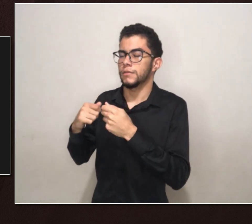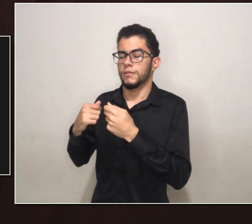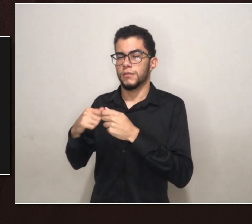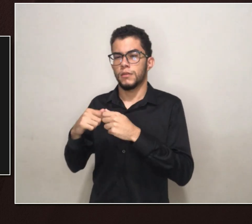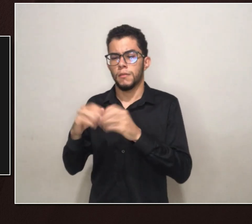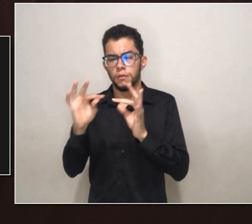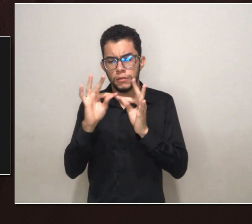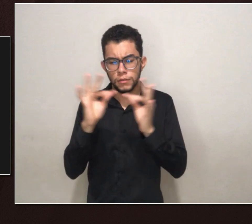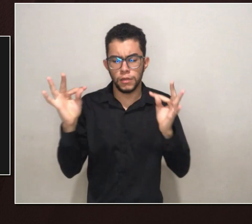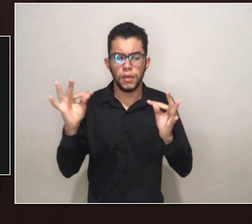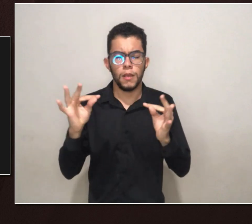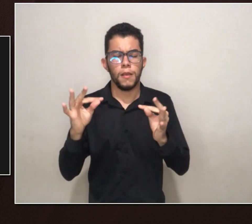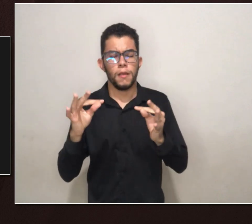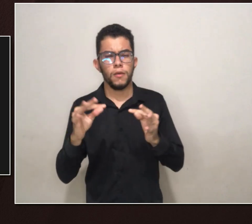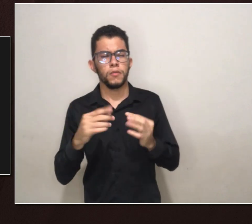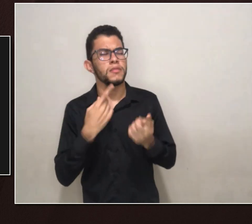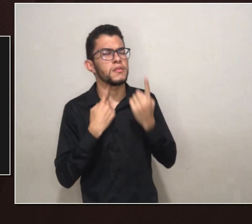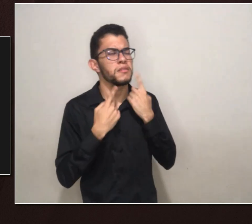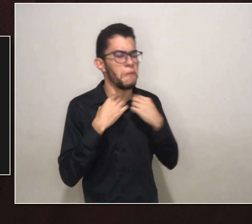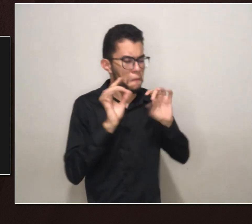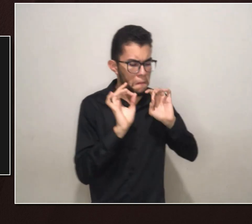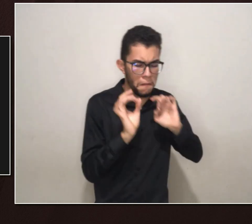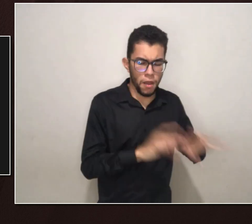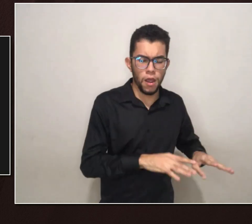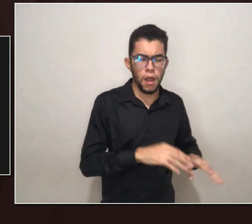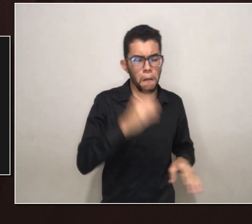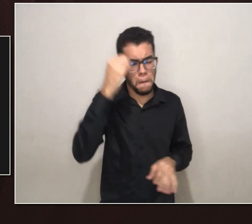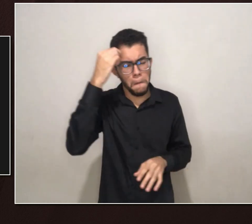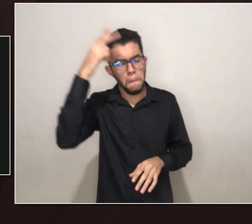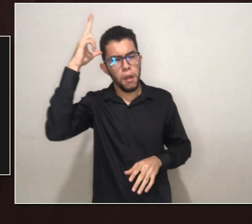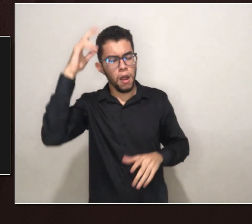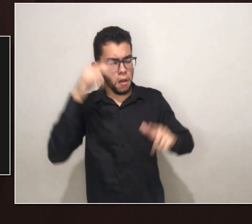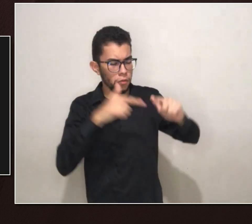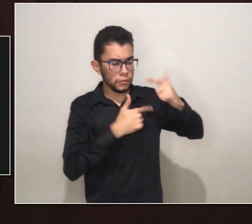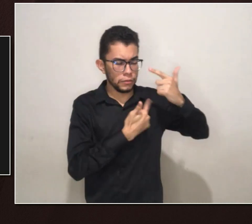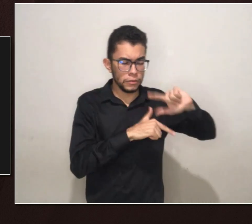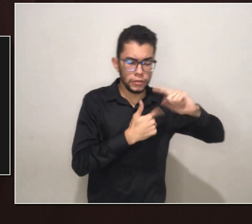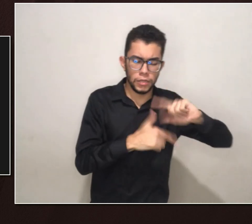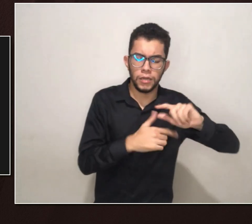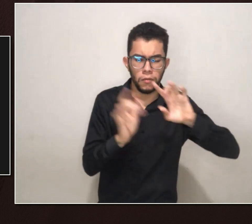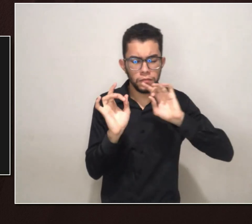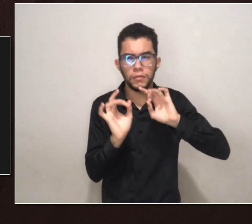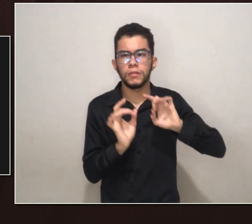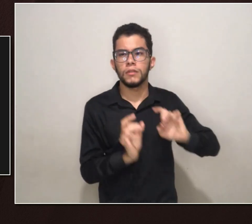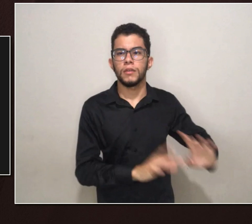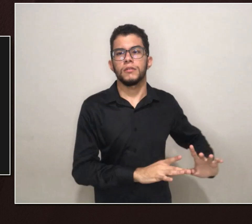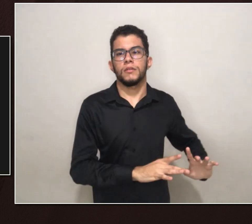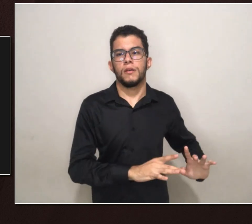obediencia, a la pureza de conciencia. Entonces,